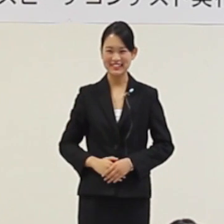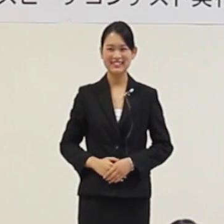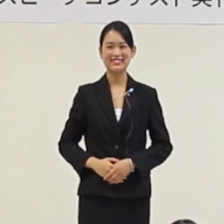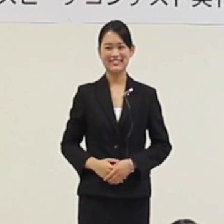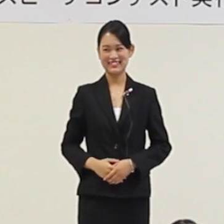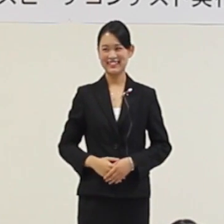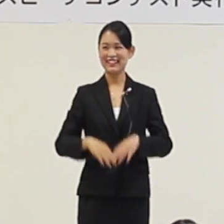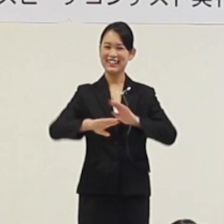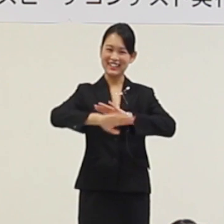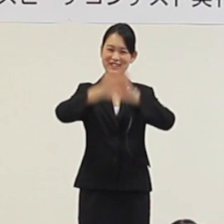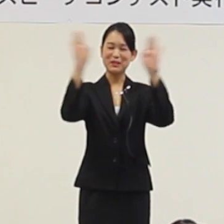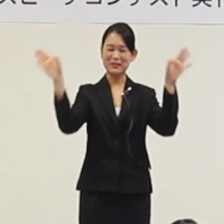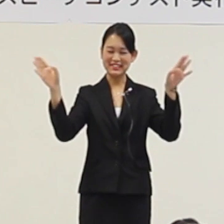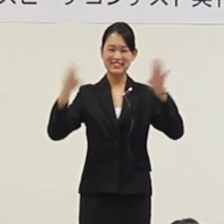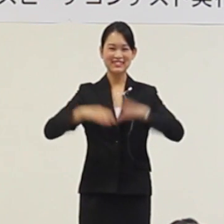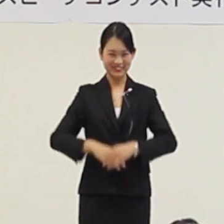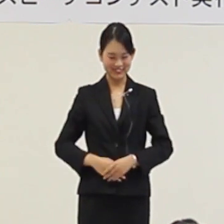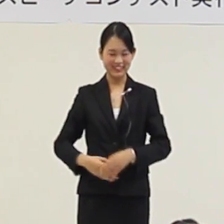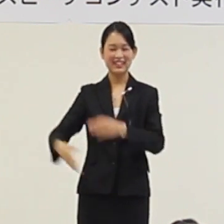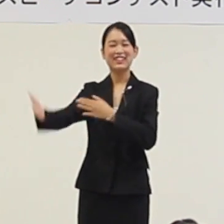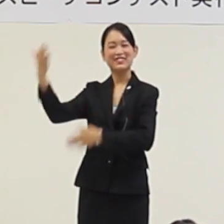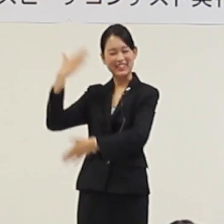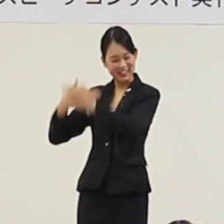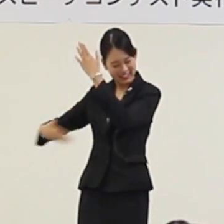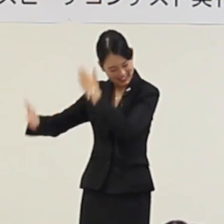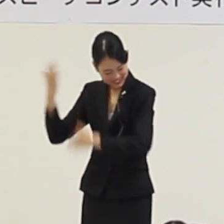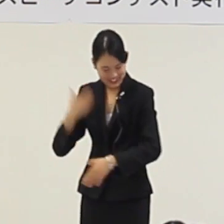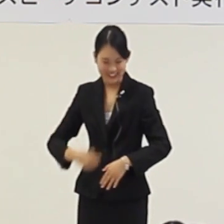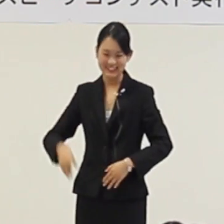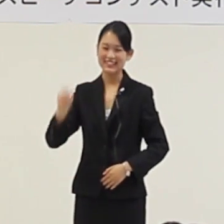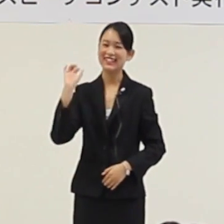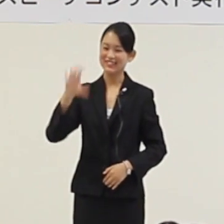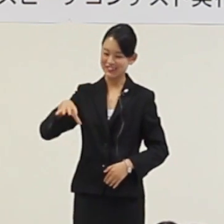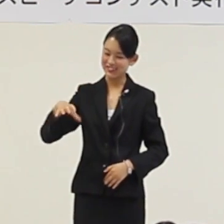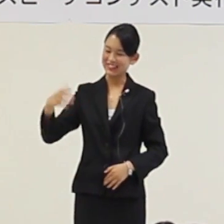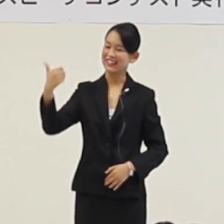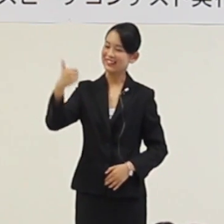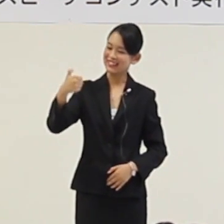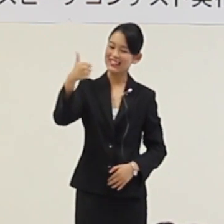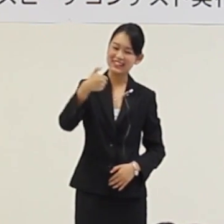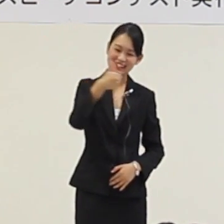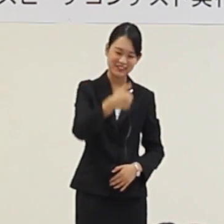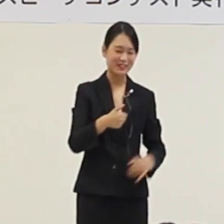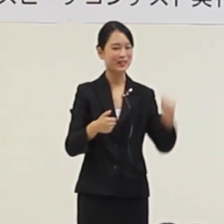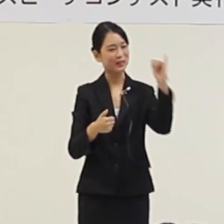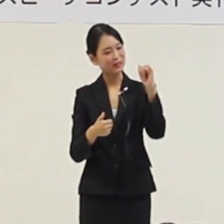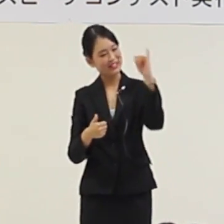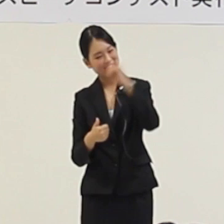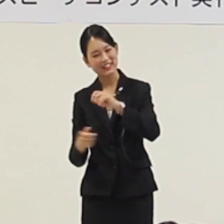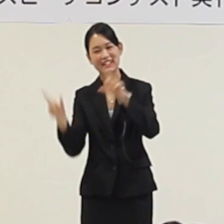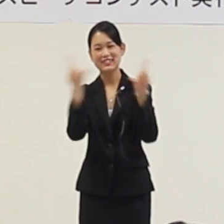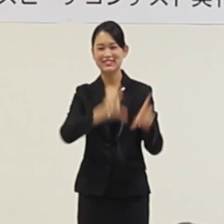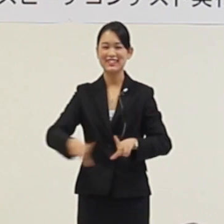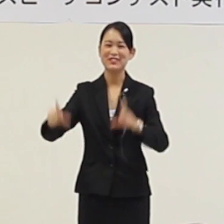します。始めます。昔々、あるところにおじいさんとおばあさんが住んでい